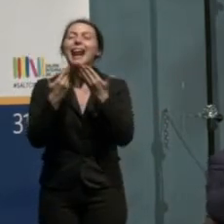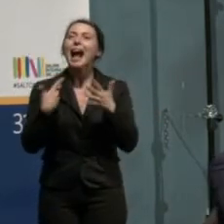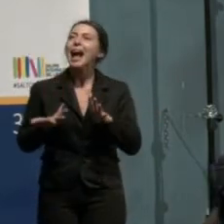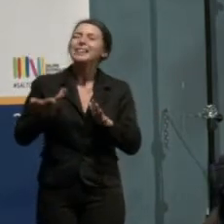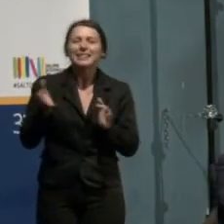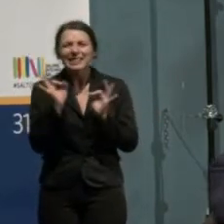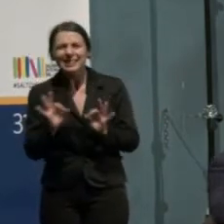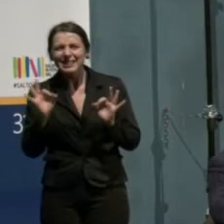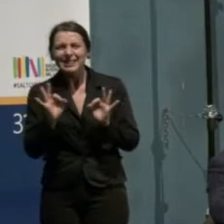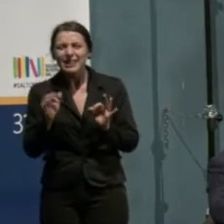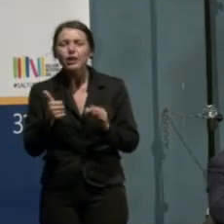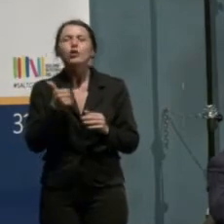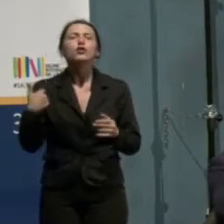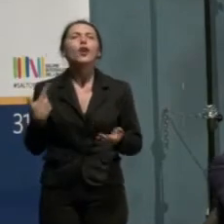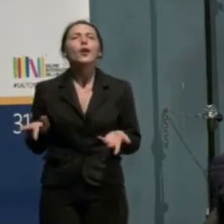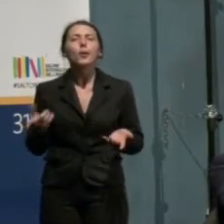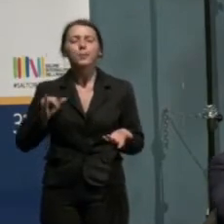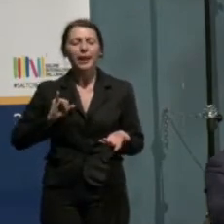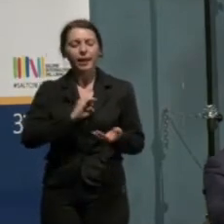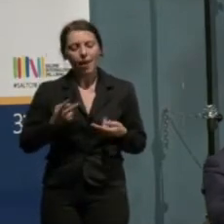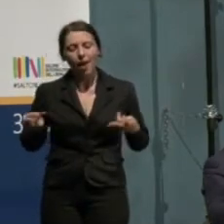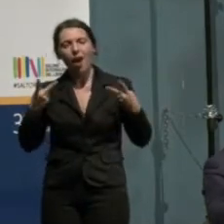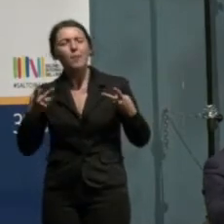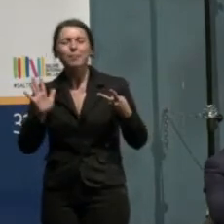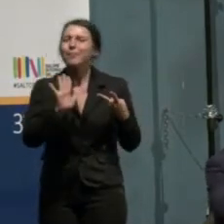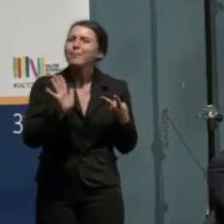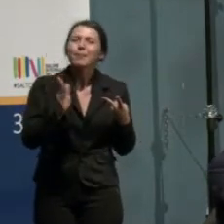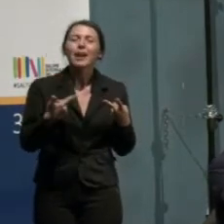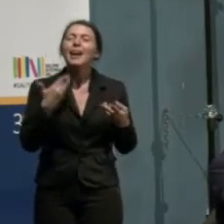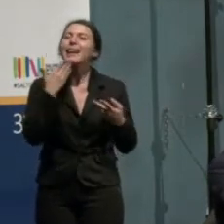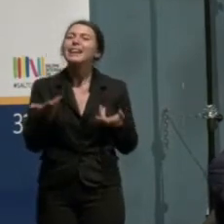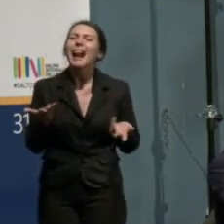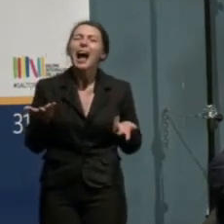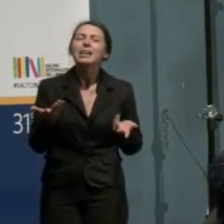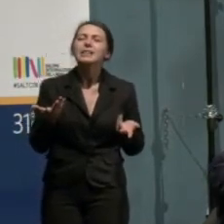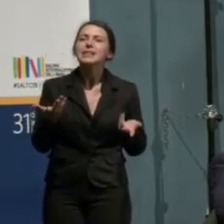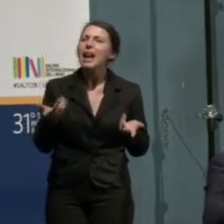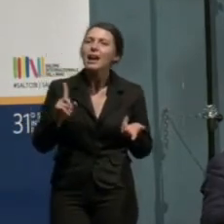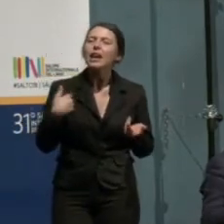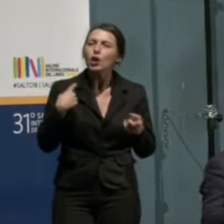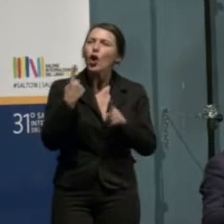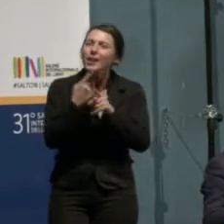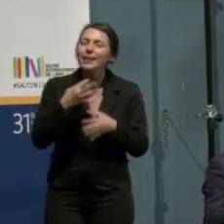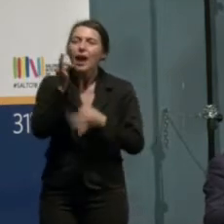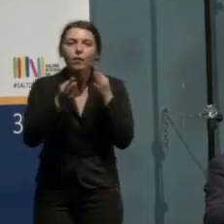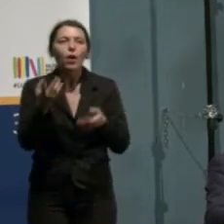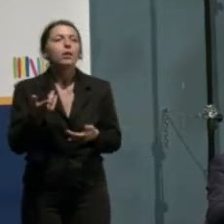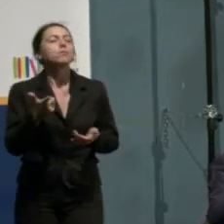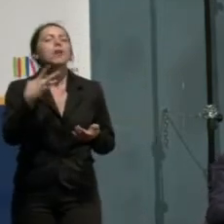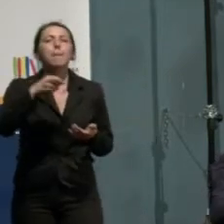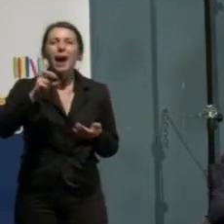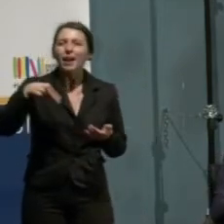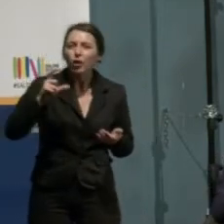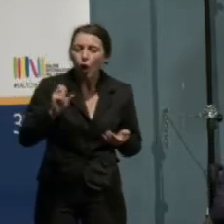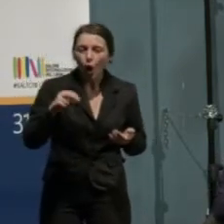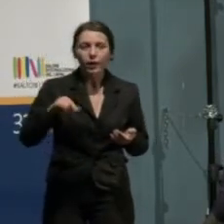è una cosa che esalta il noi il grazie non è un atto di buona creanza fa capire una squadra io devo dire che senza luigi manconi su